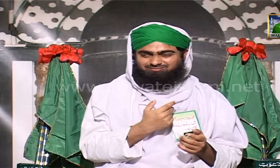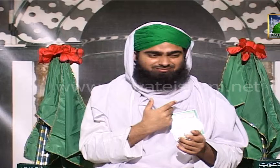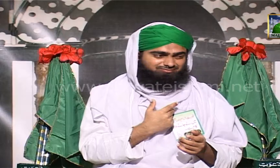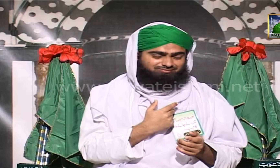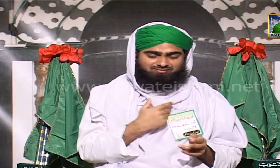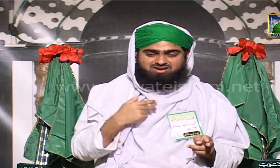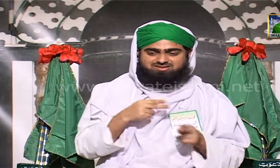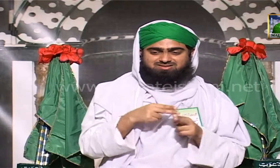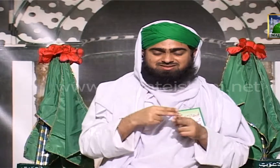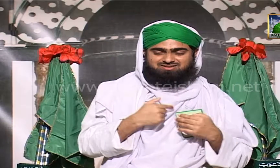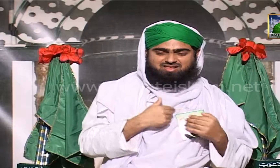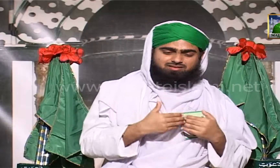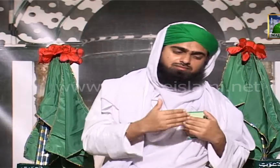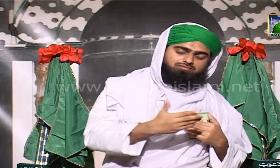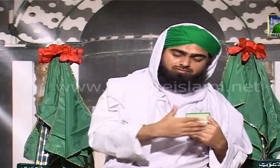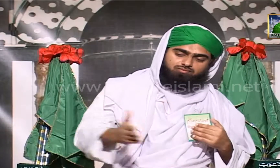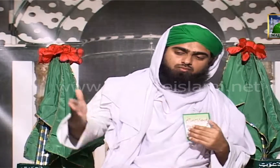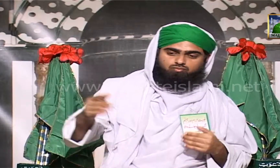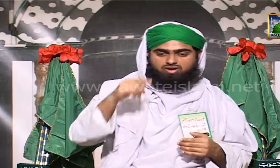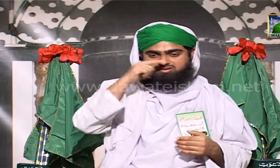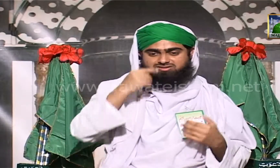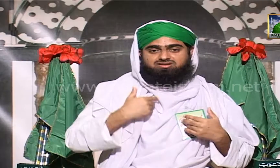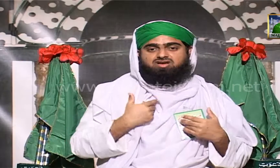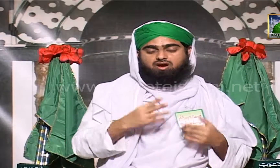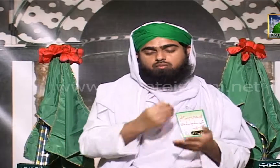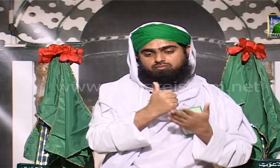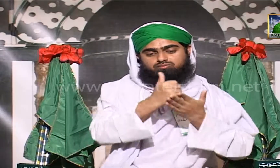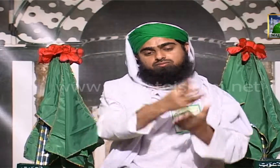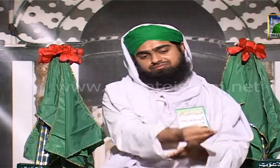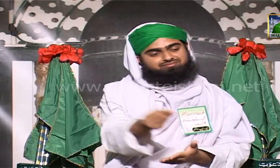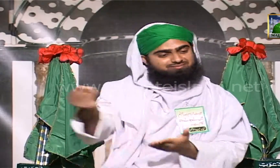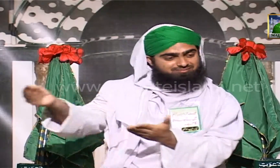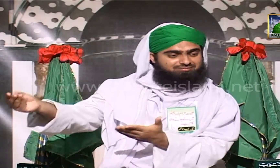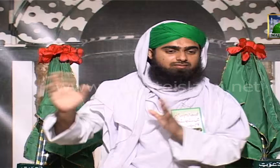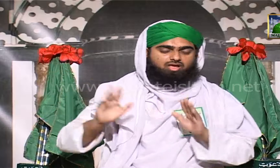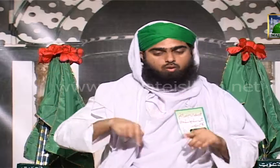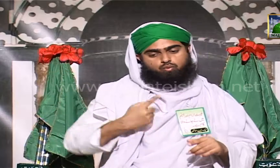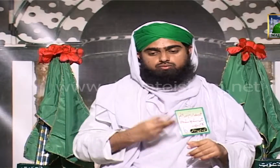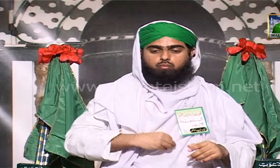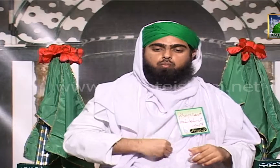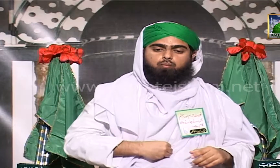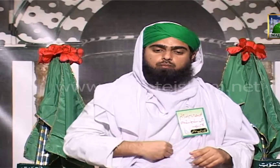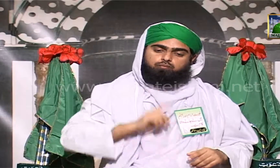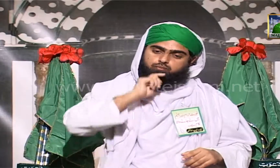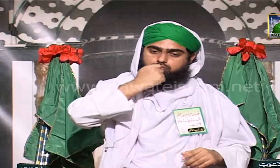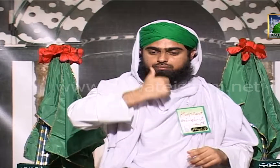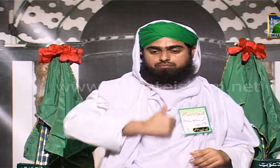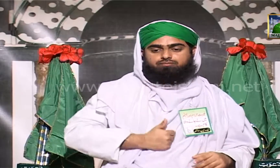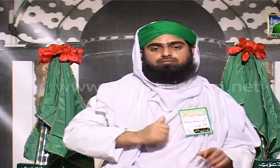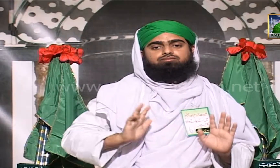غیرت اور شرم کی وجہ سے وہ چیز چھوڑ دیتا، ان کو اٹھانے دیتا اور میں بھوکا رہتا۔ علامہ ابن نجار رحمت اللہ علیہ فرماتے ہیں کہ